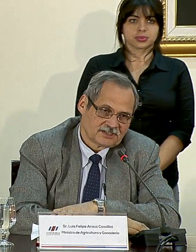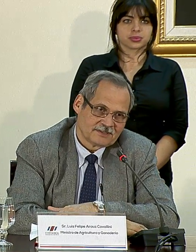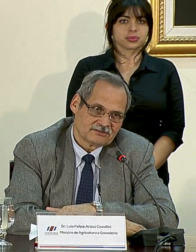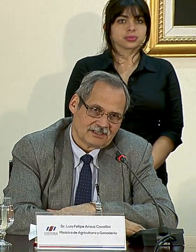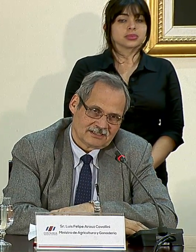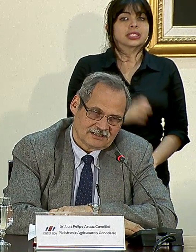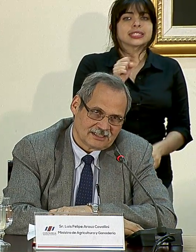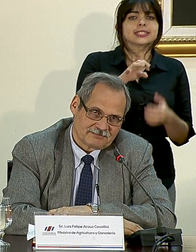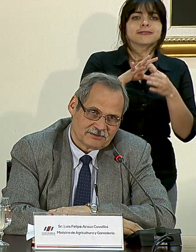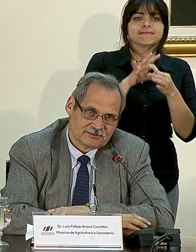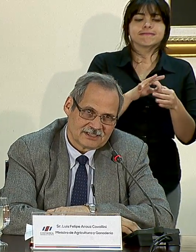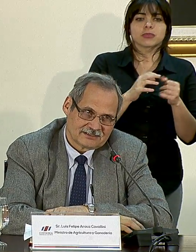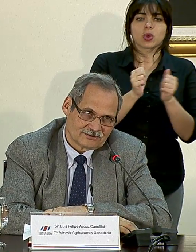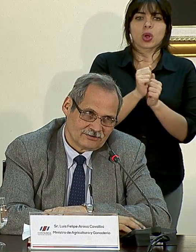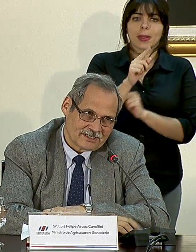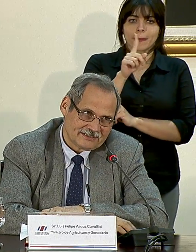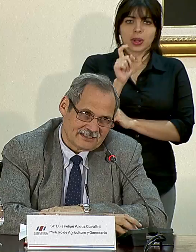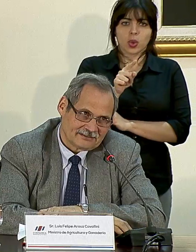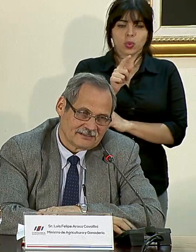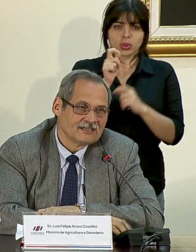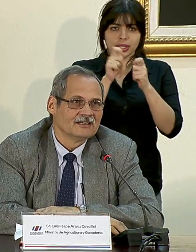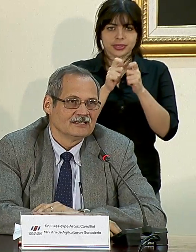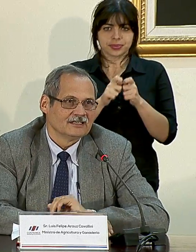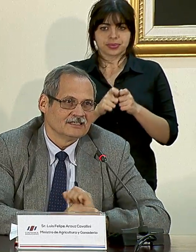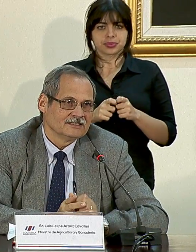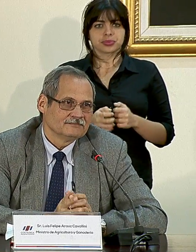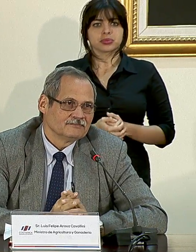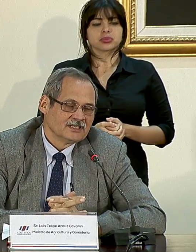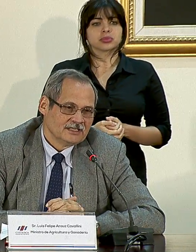Sí, con respecto a las preguntas concretas,